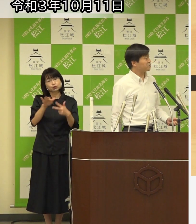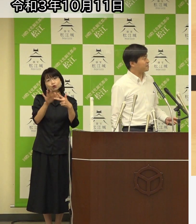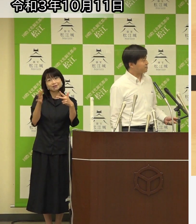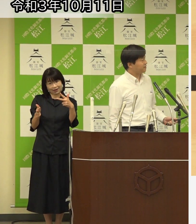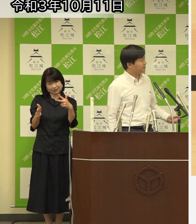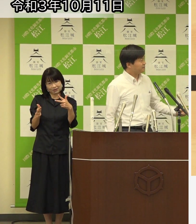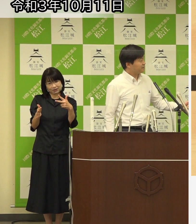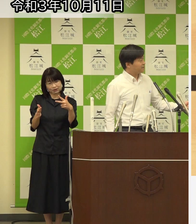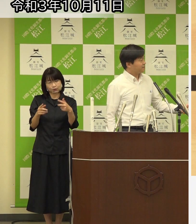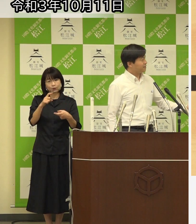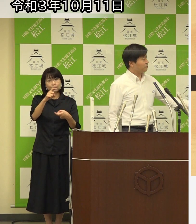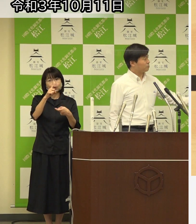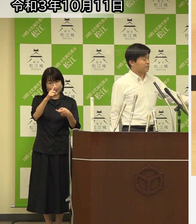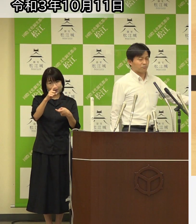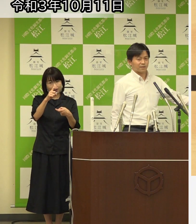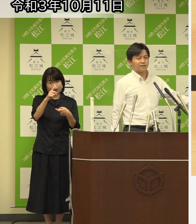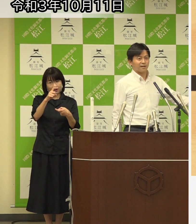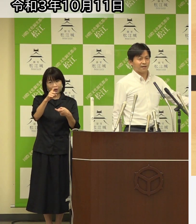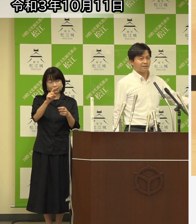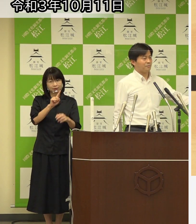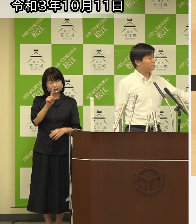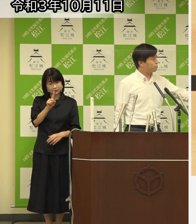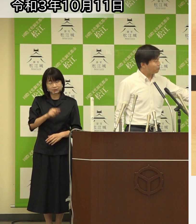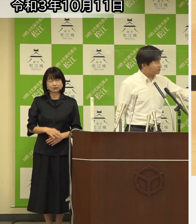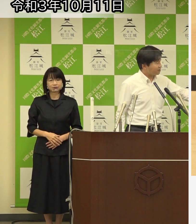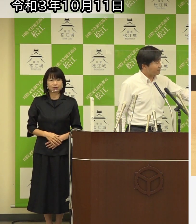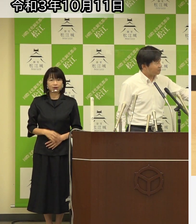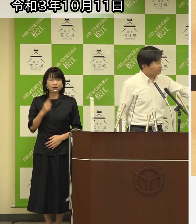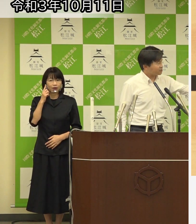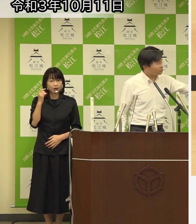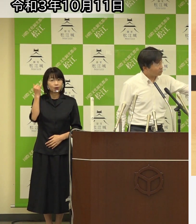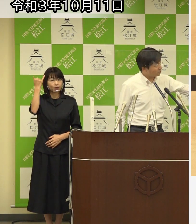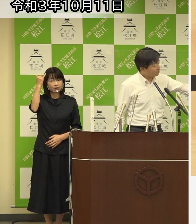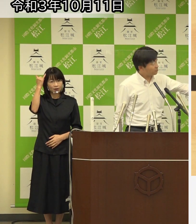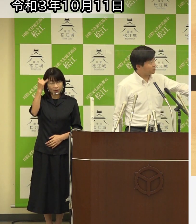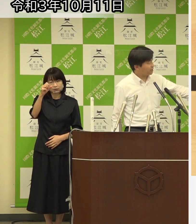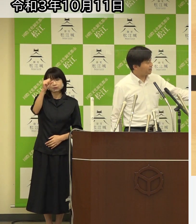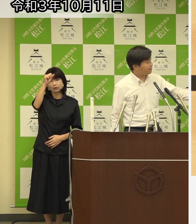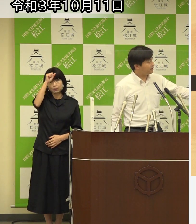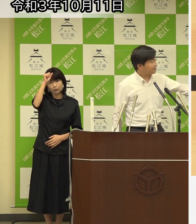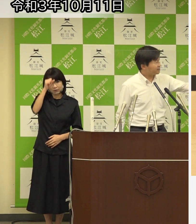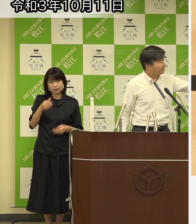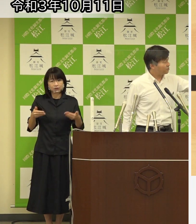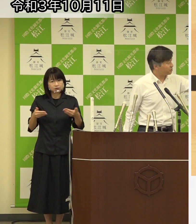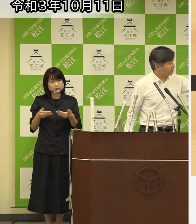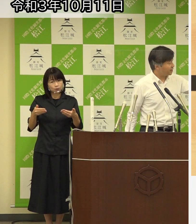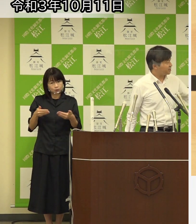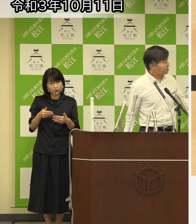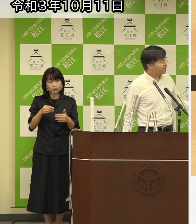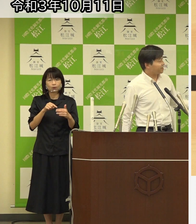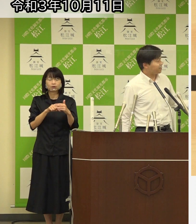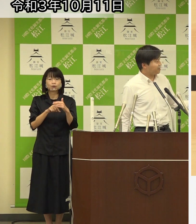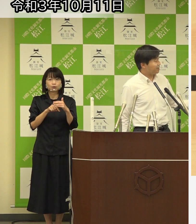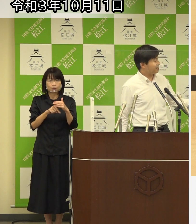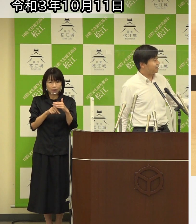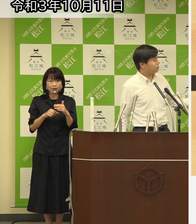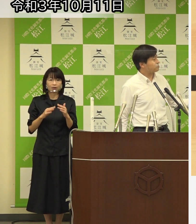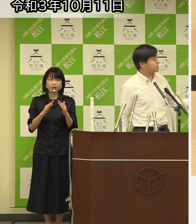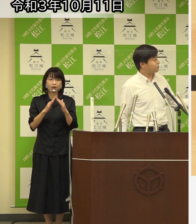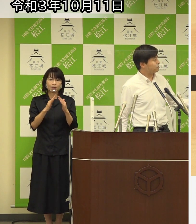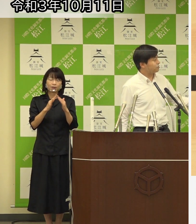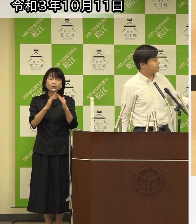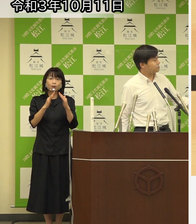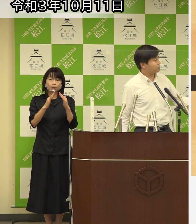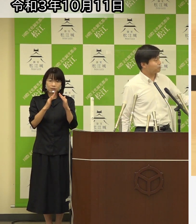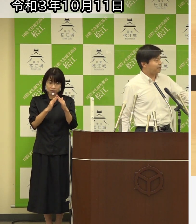かと思います。保護者の方が病気あるいは仕事などで家庭において一時的にお